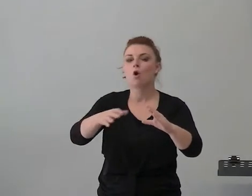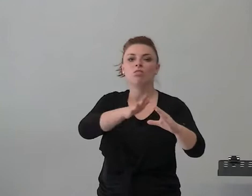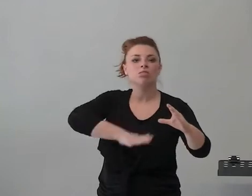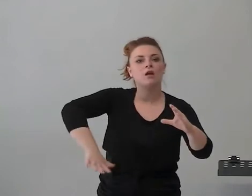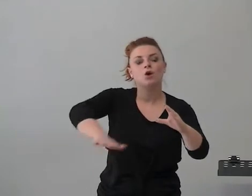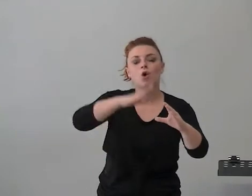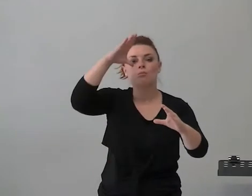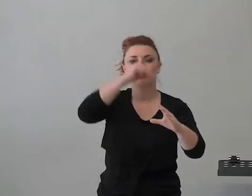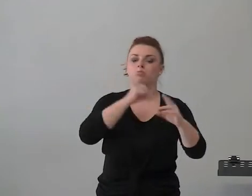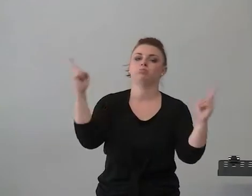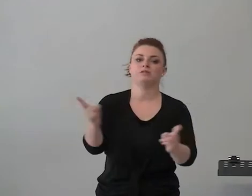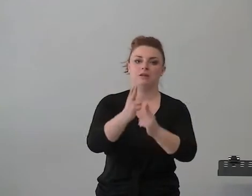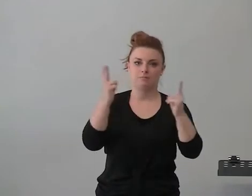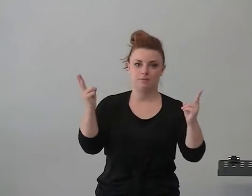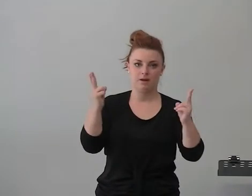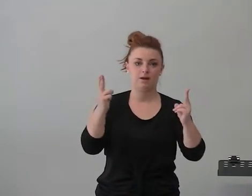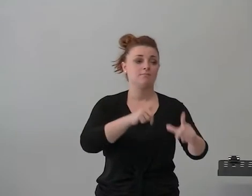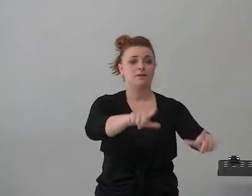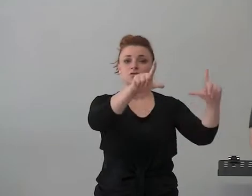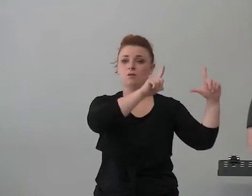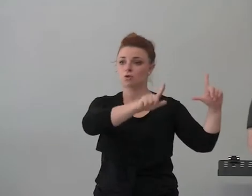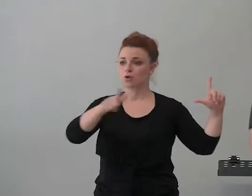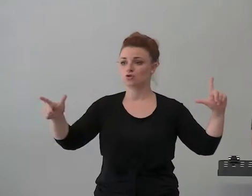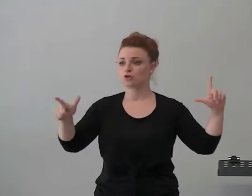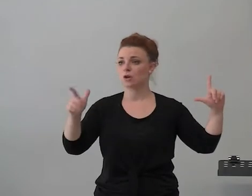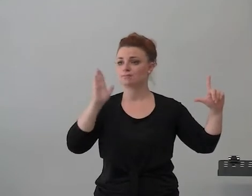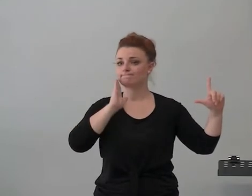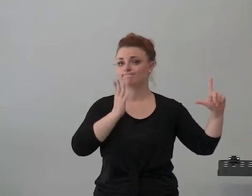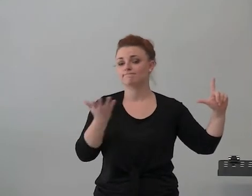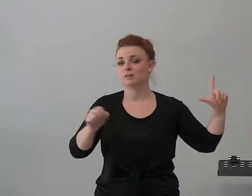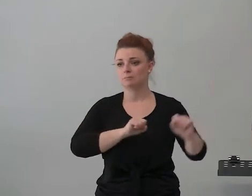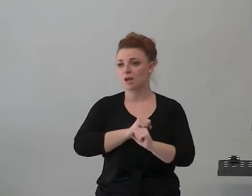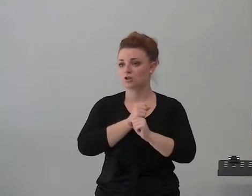Ah, non ce l'abbiamo sullo schermo, mi dispiace.